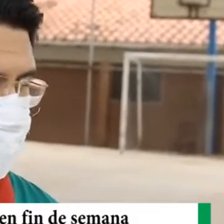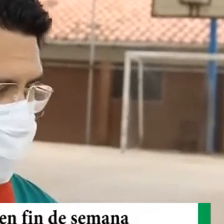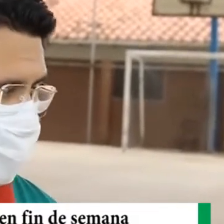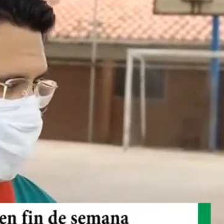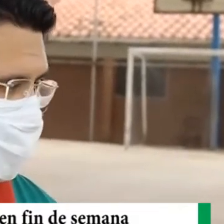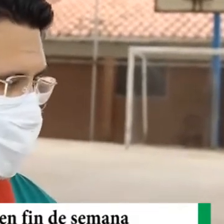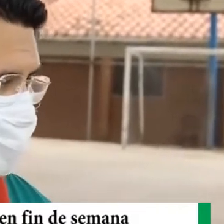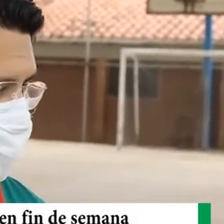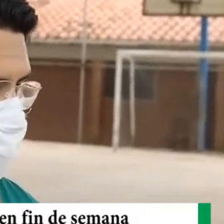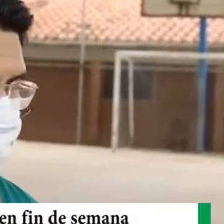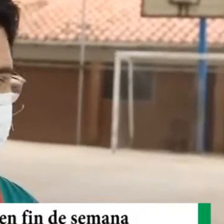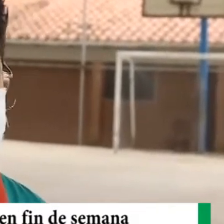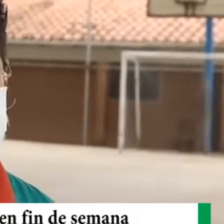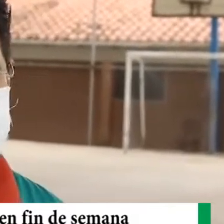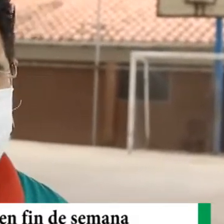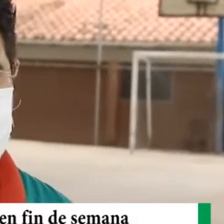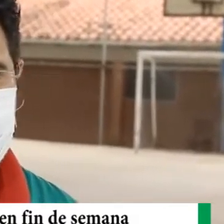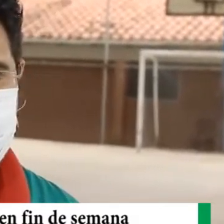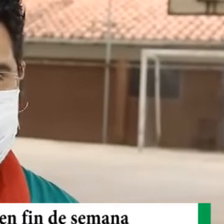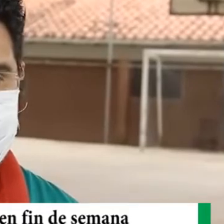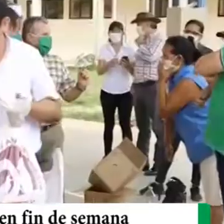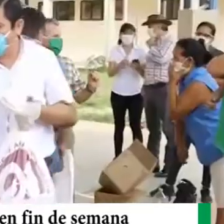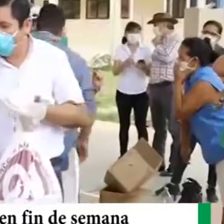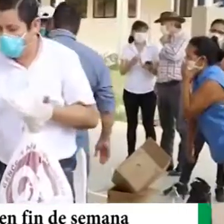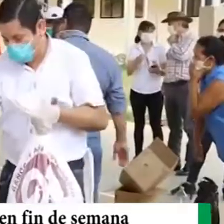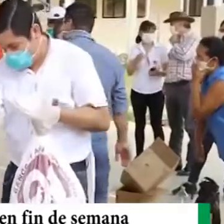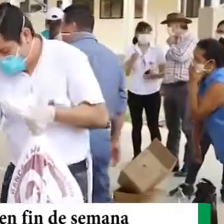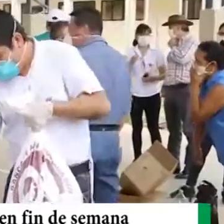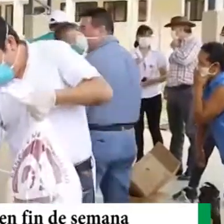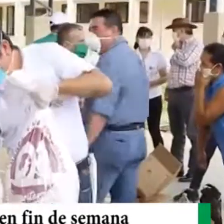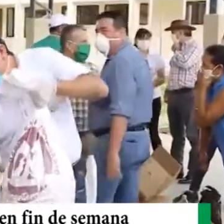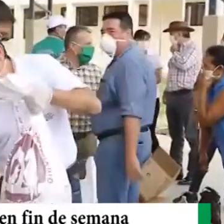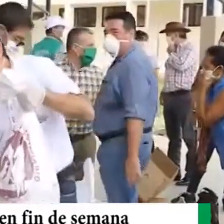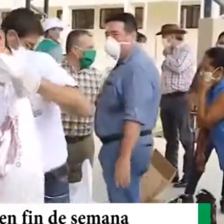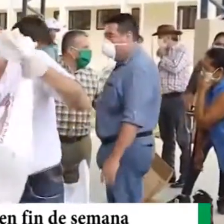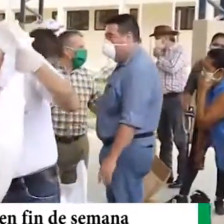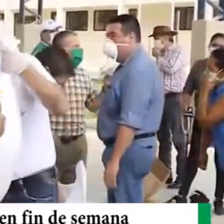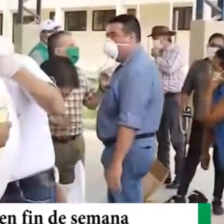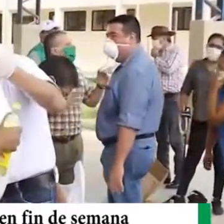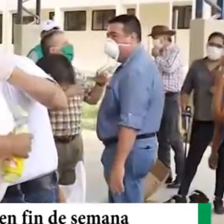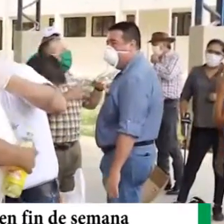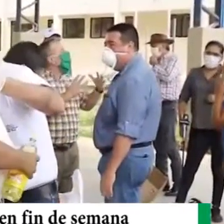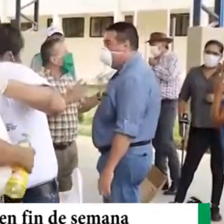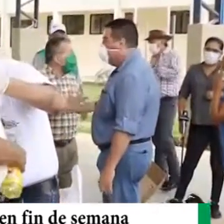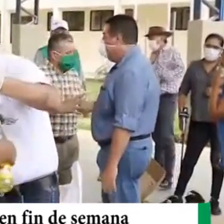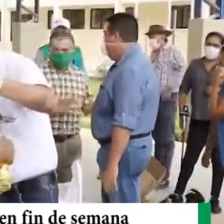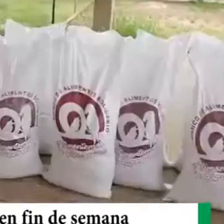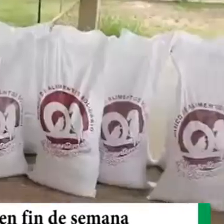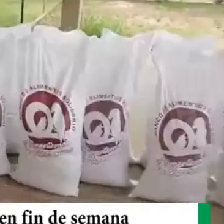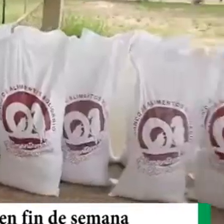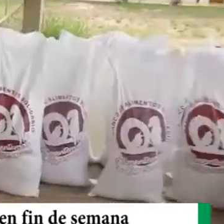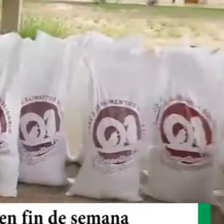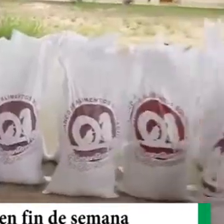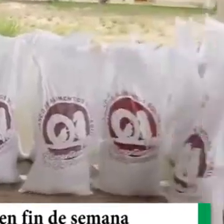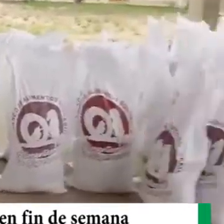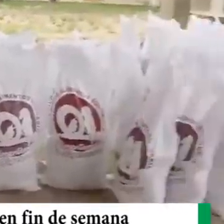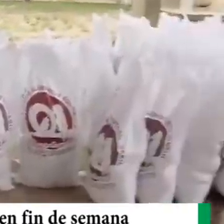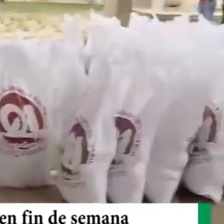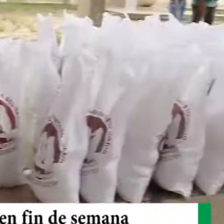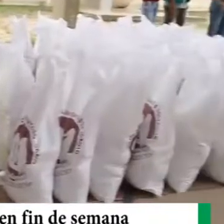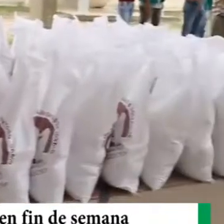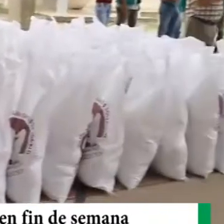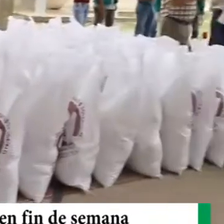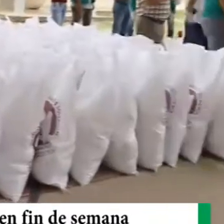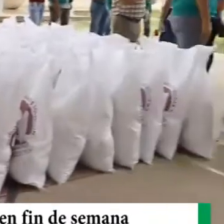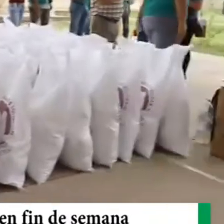requieren y llegar a tiempo para que ninguna familia pase hambre. De las cuatro provincias, hoy estamos haciendo dos provincias, Sara y Chilo,